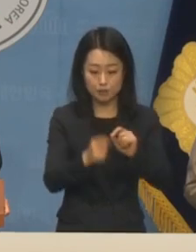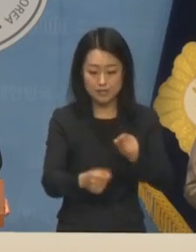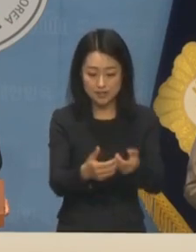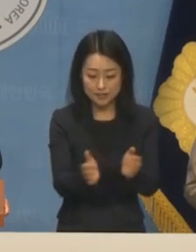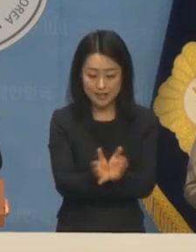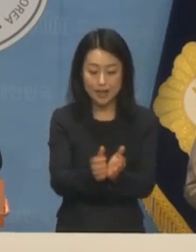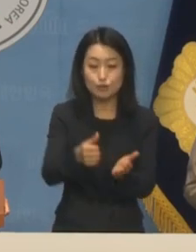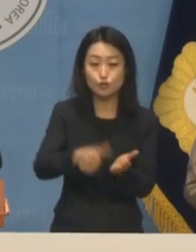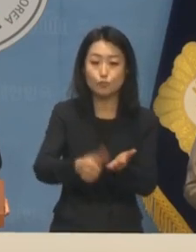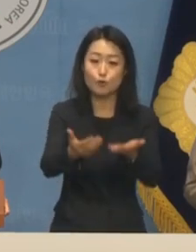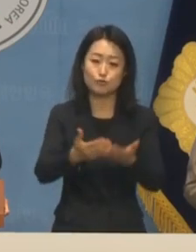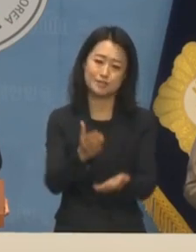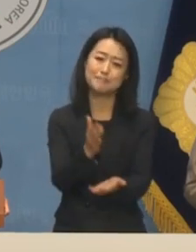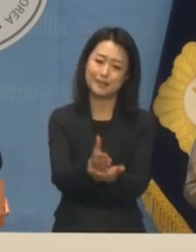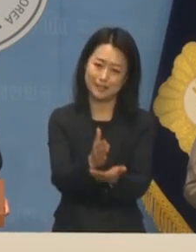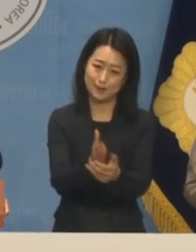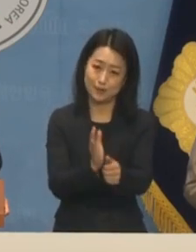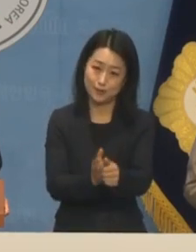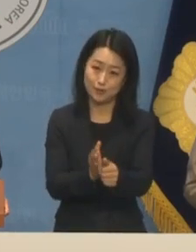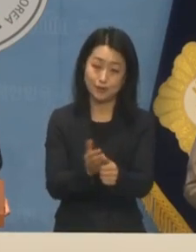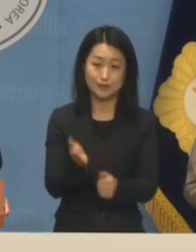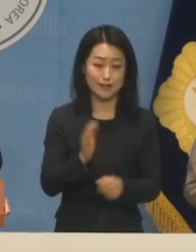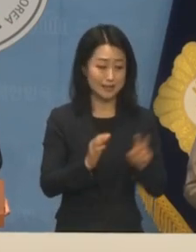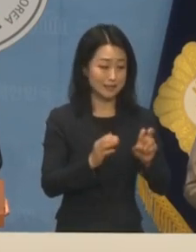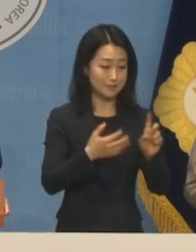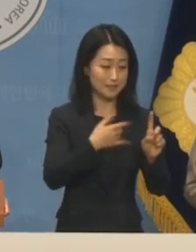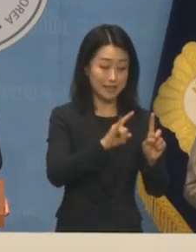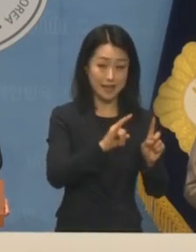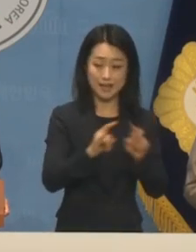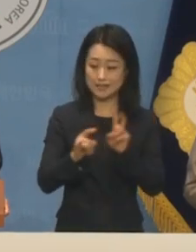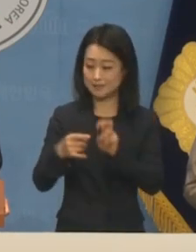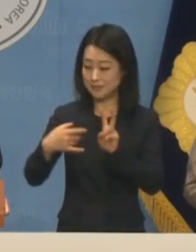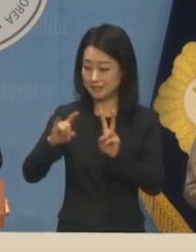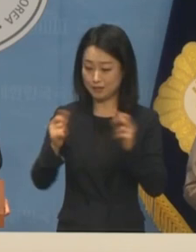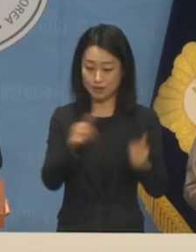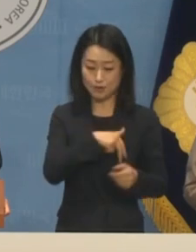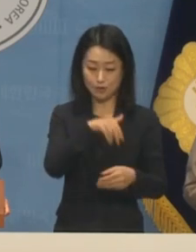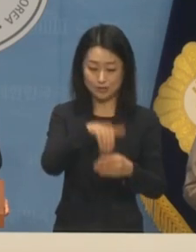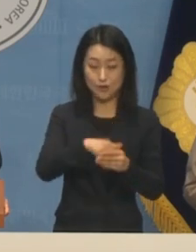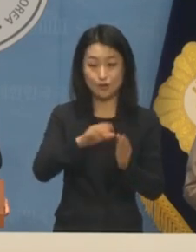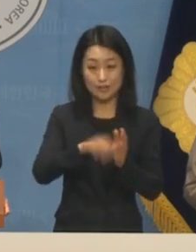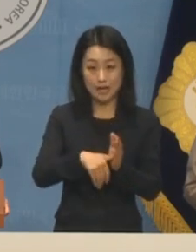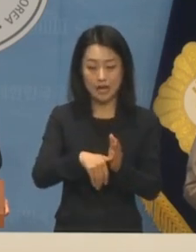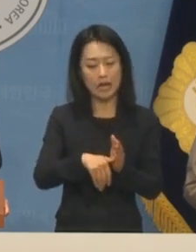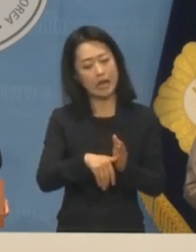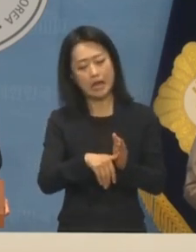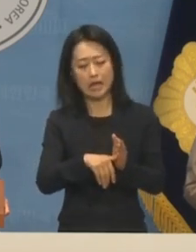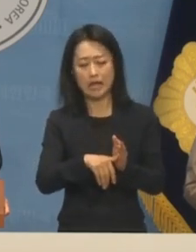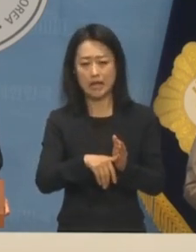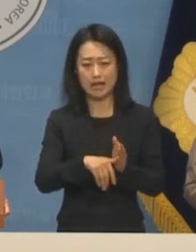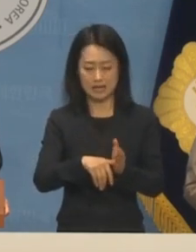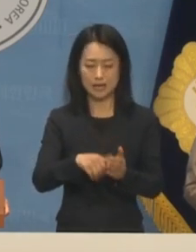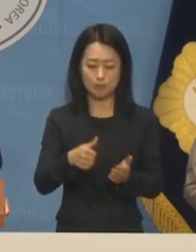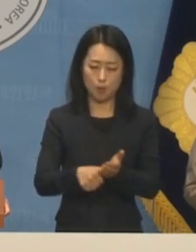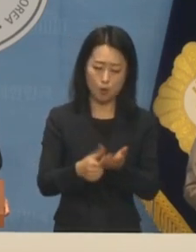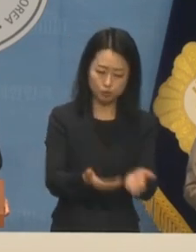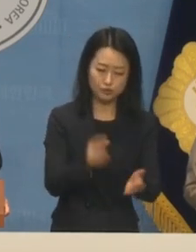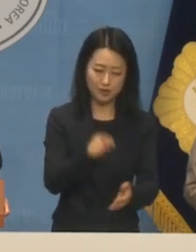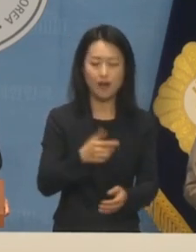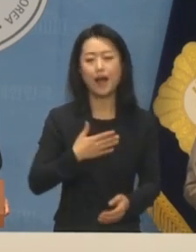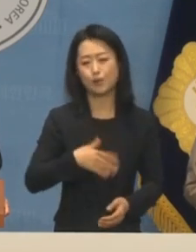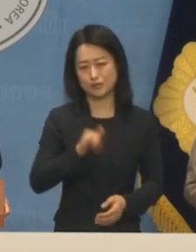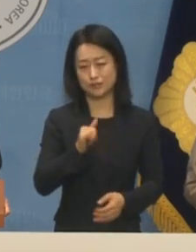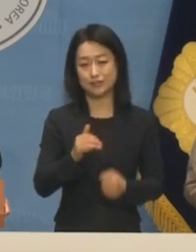찍어주면 됩니다. 근데 이거는 이미 21대 국회의원 선거, 22대 국회의원 선거에서는 요원한 일이라고 밝혀졌기 때문에 많은